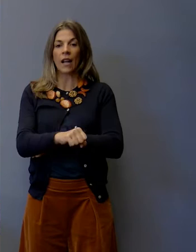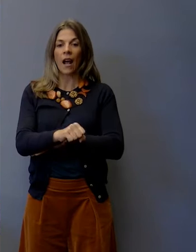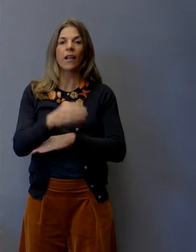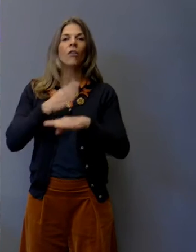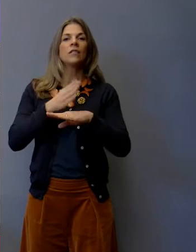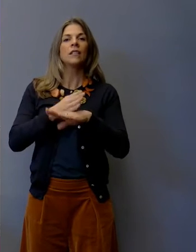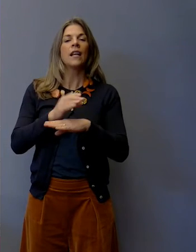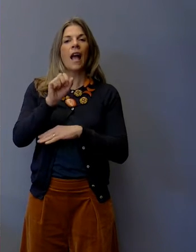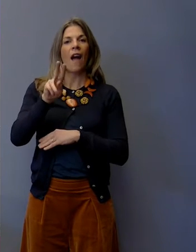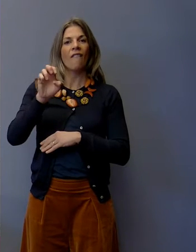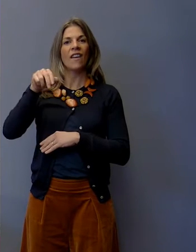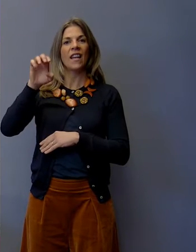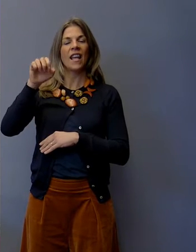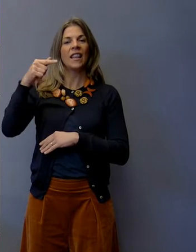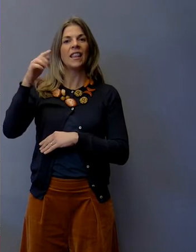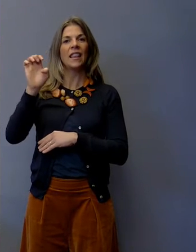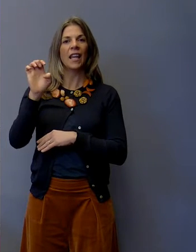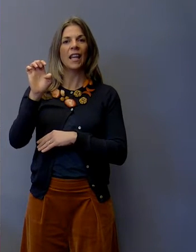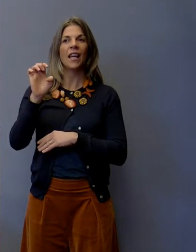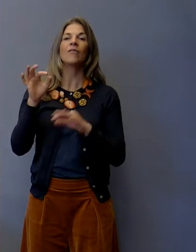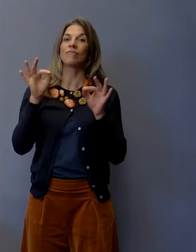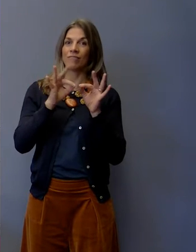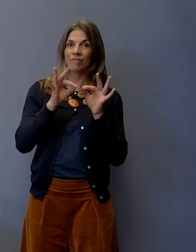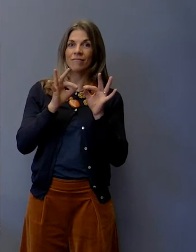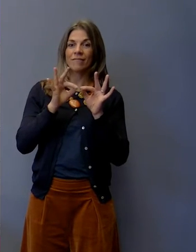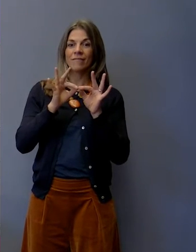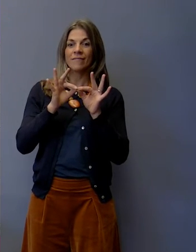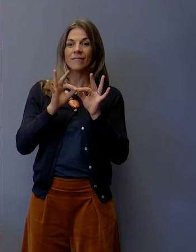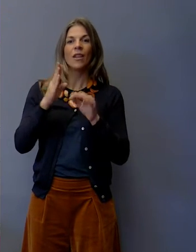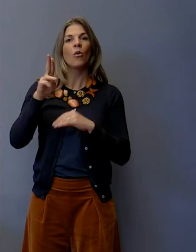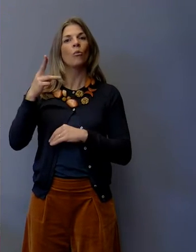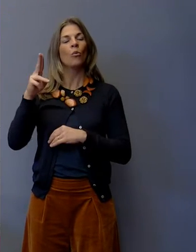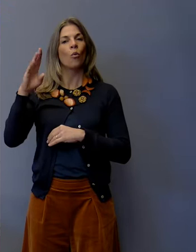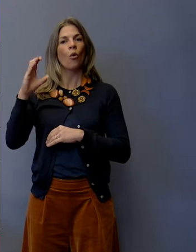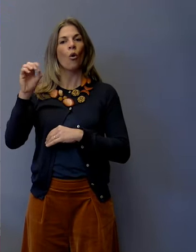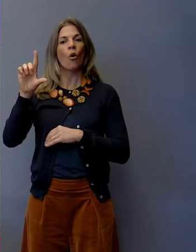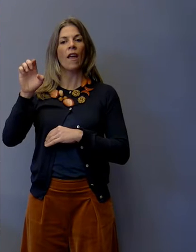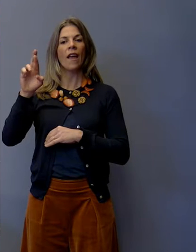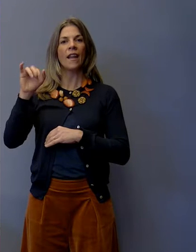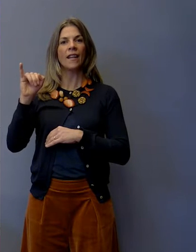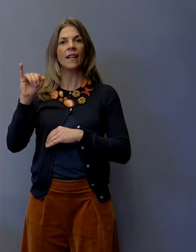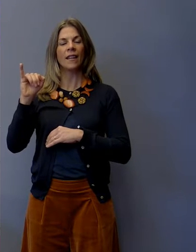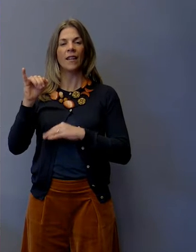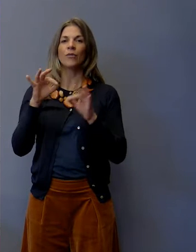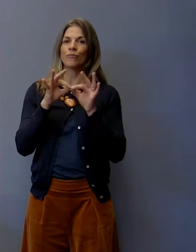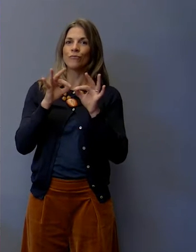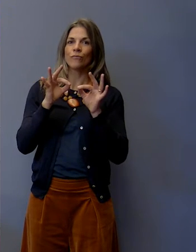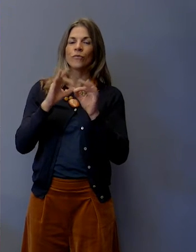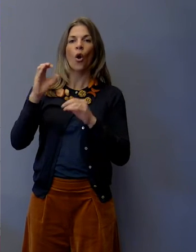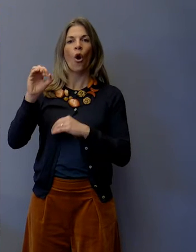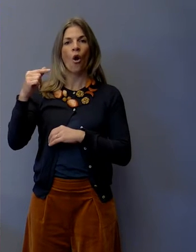avvenente e consigliera bruccoleri consigliere